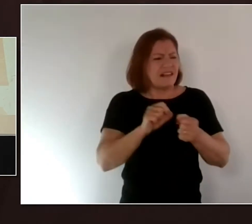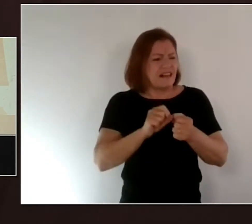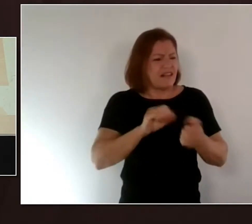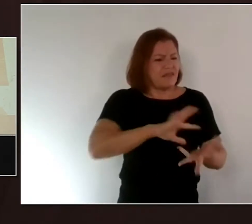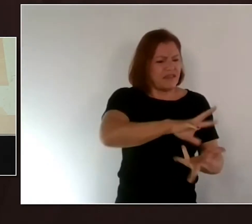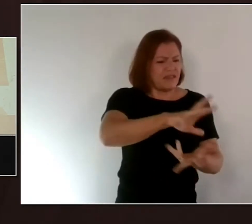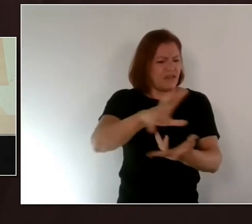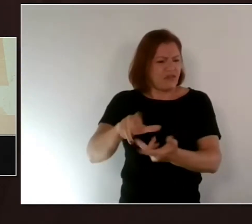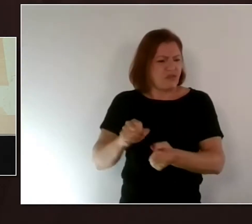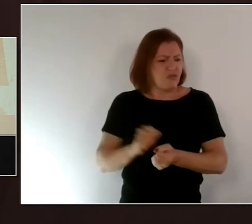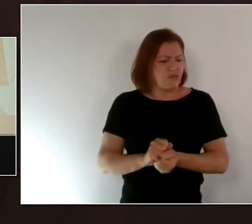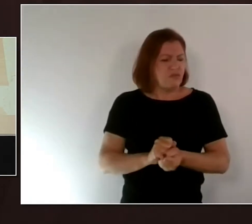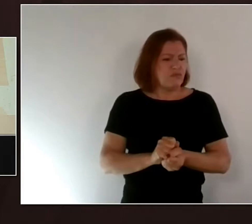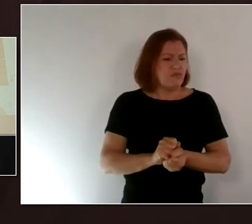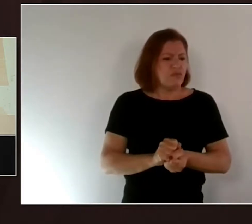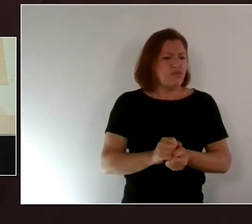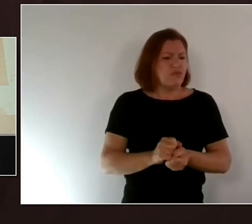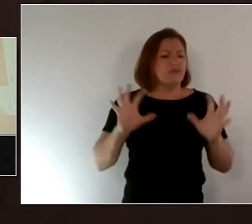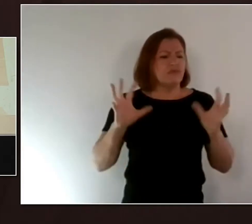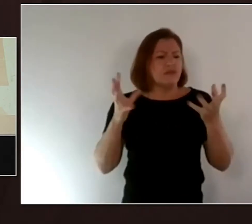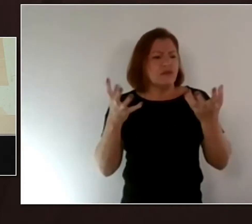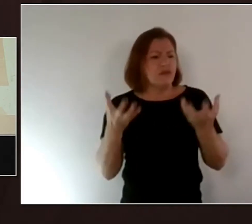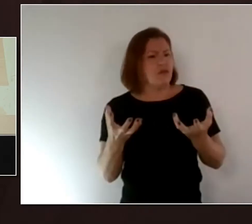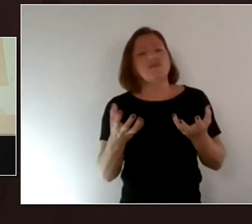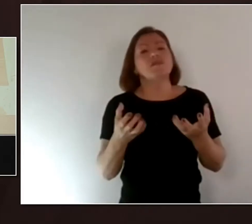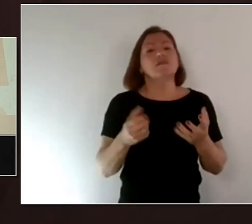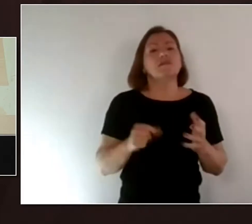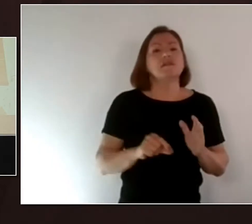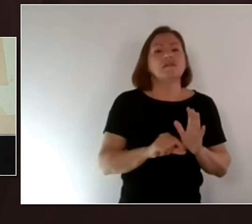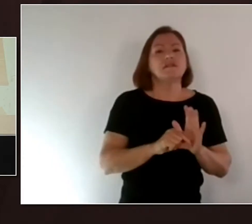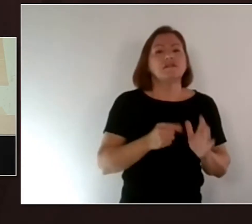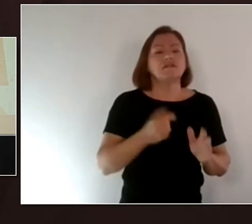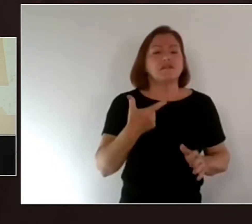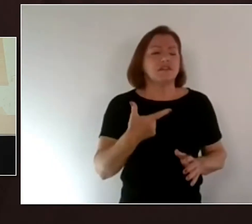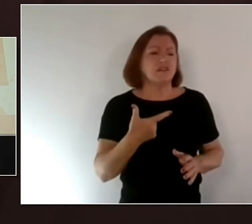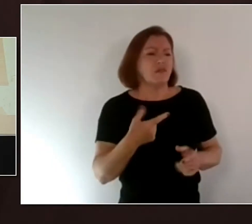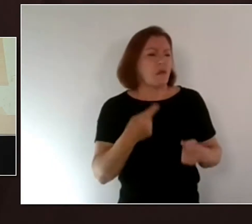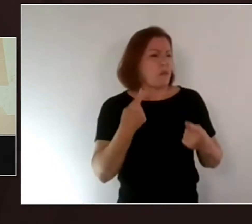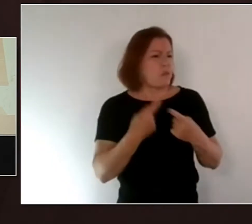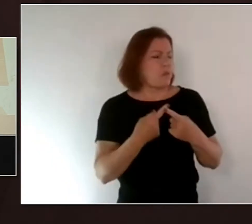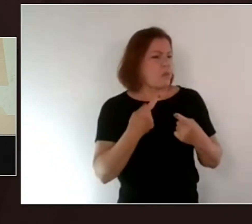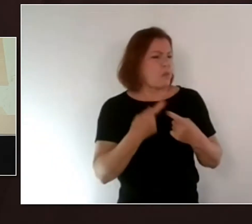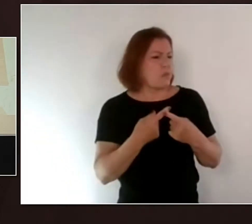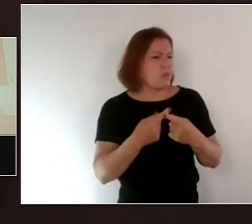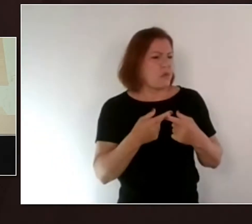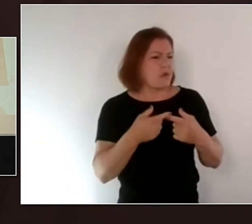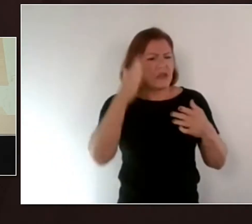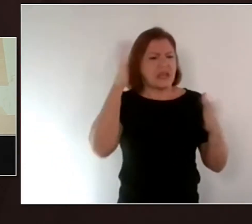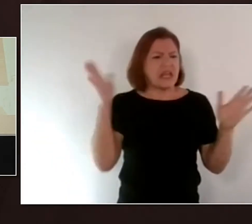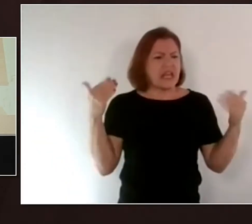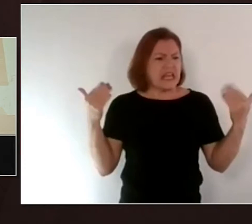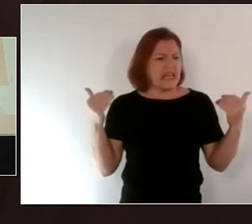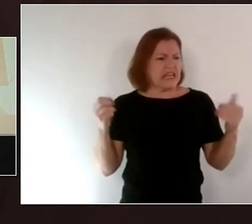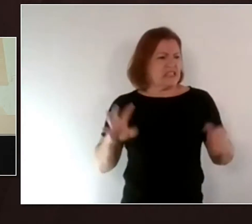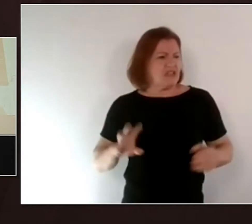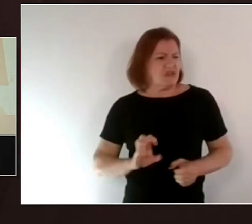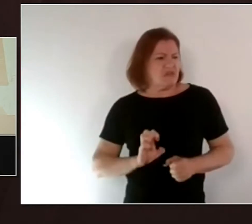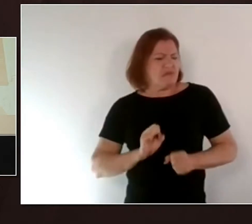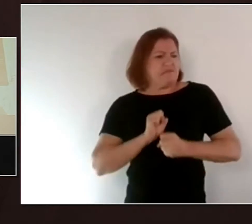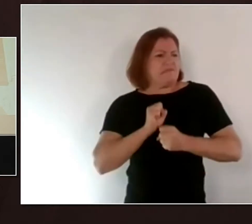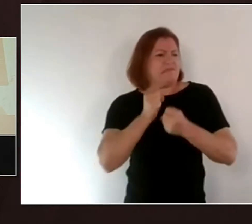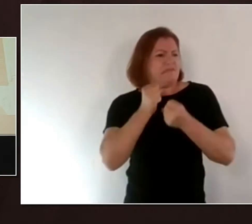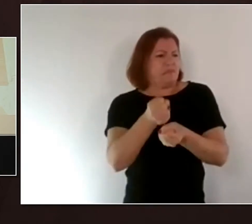1. Por que se enfurecem os anjos e os povos imaginam coisas